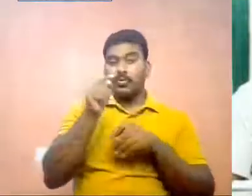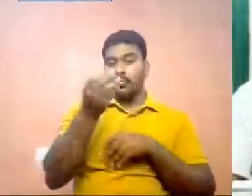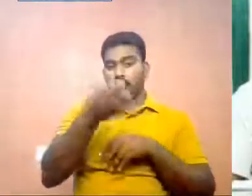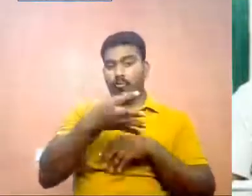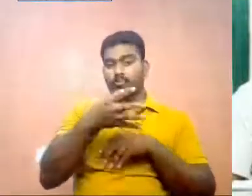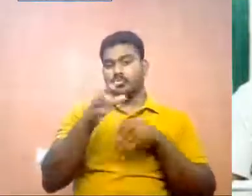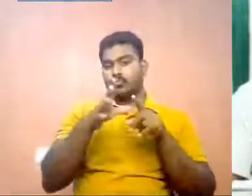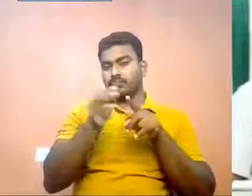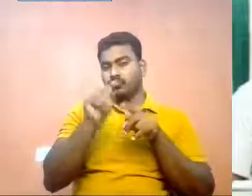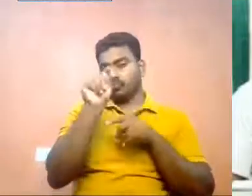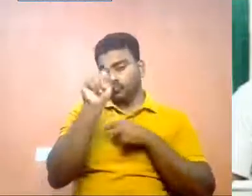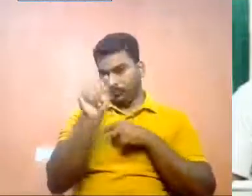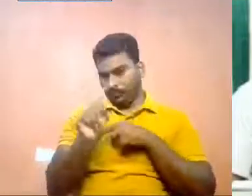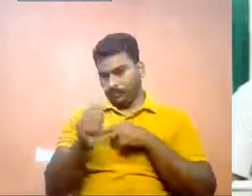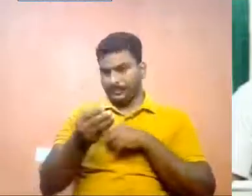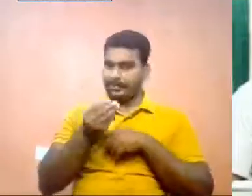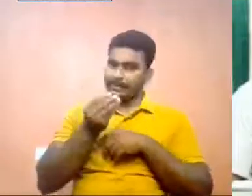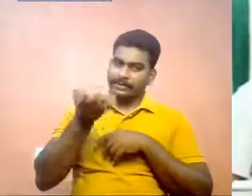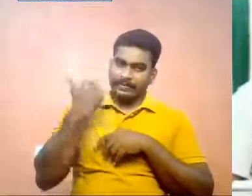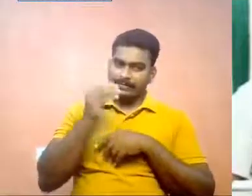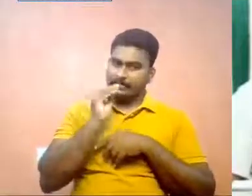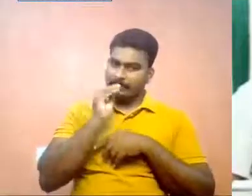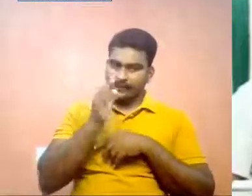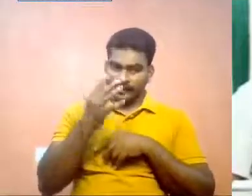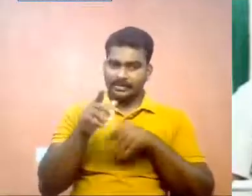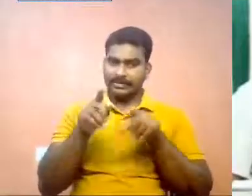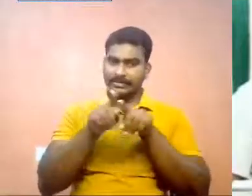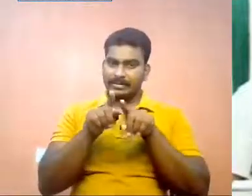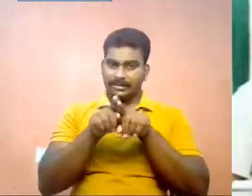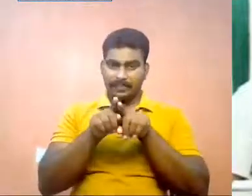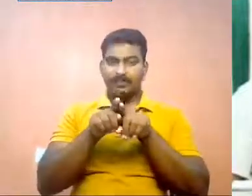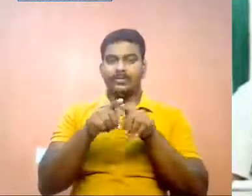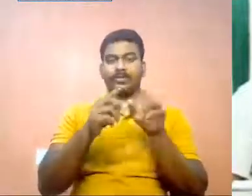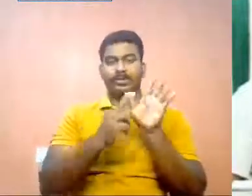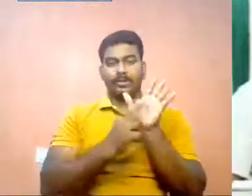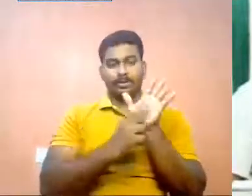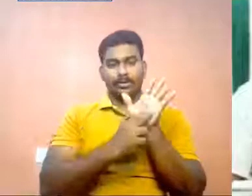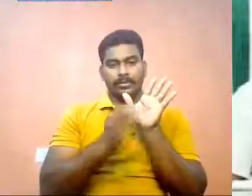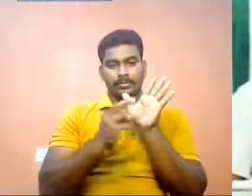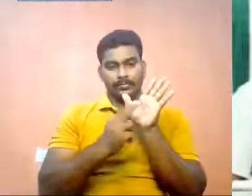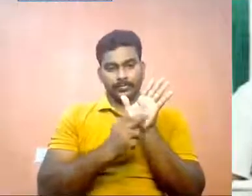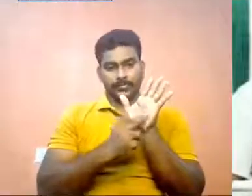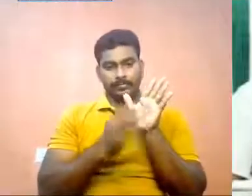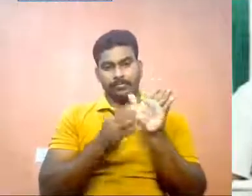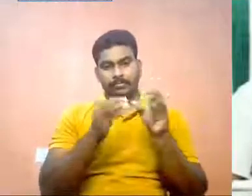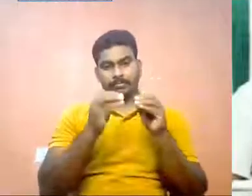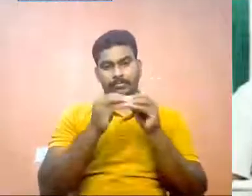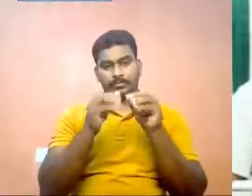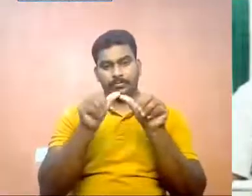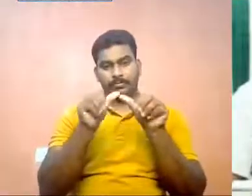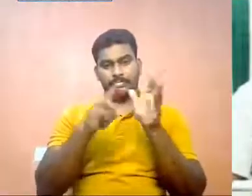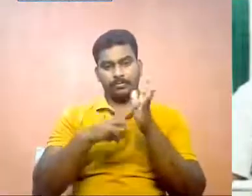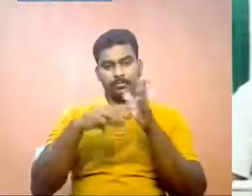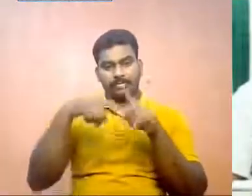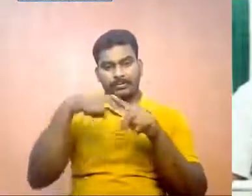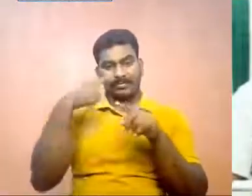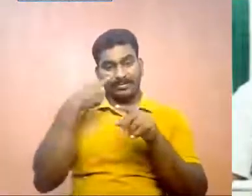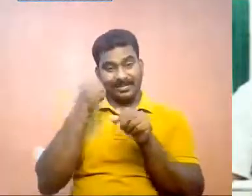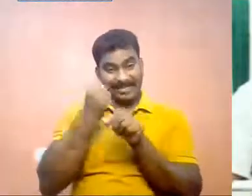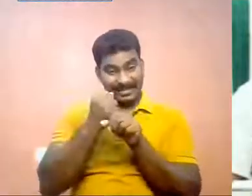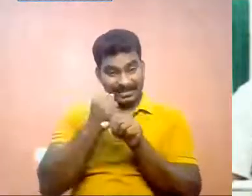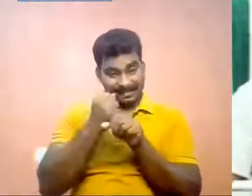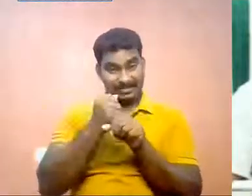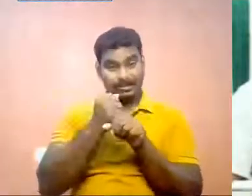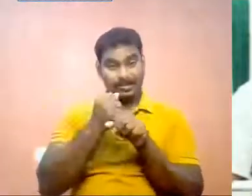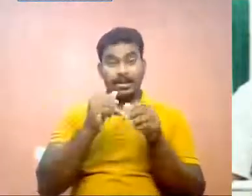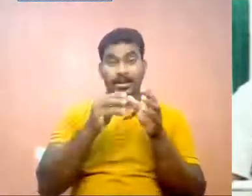ഇപ്പോൾ ചില നോൺ ബാങ്കിങ് സ്ഥാപനങ്ങൾ, ചിട്ടി സ്ഥാപനങ്ങൾ, ചില സ്വകാര്യ പണം